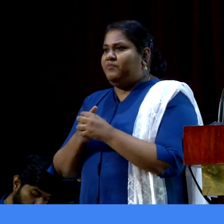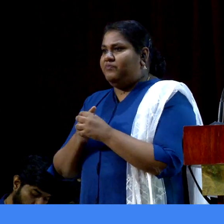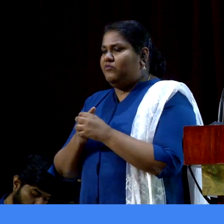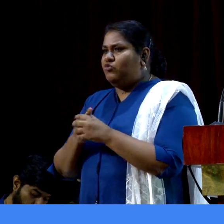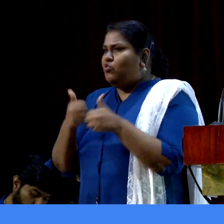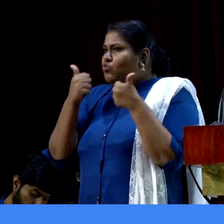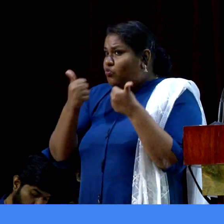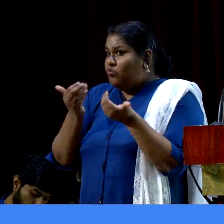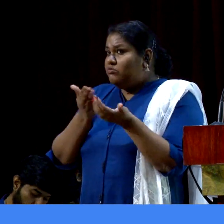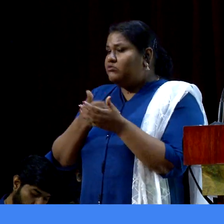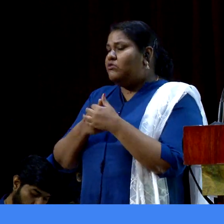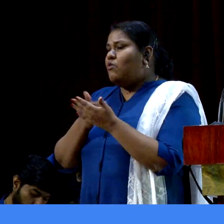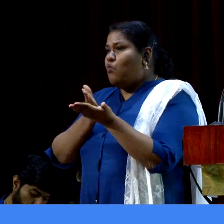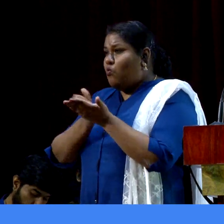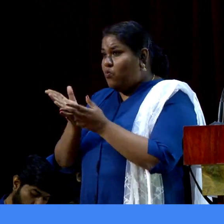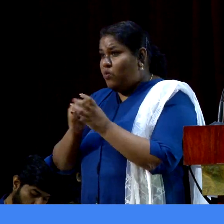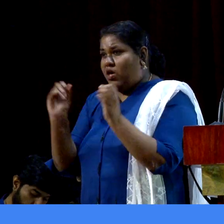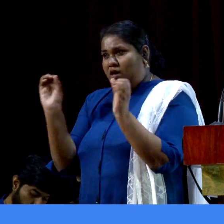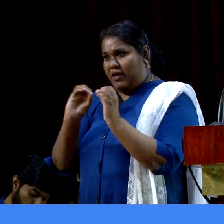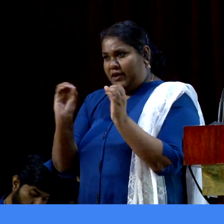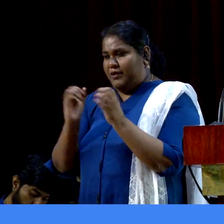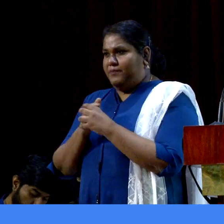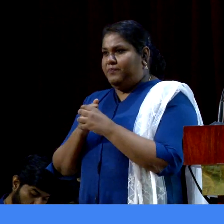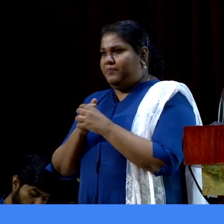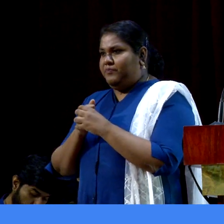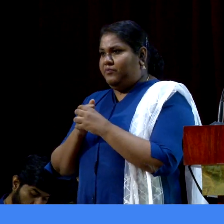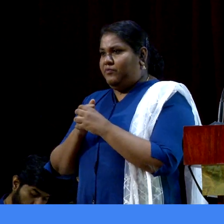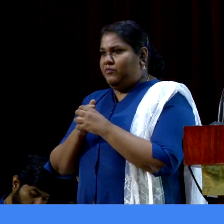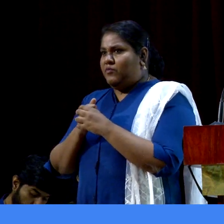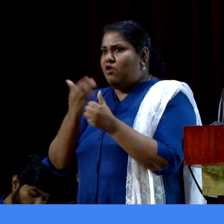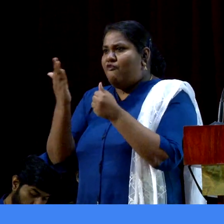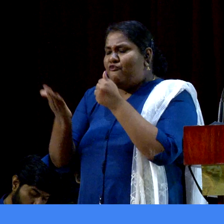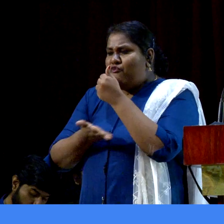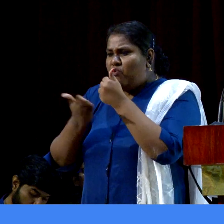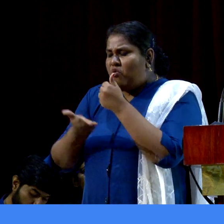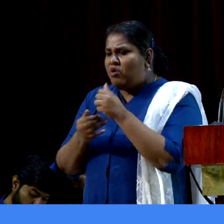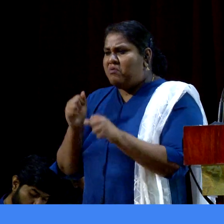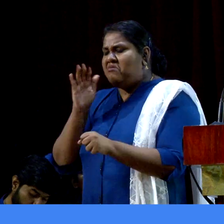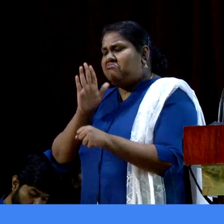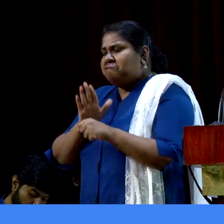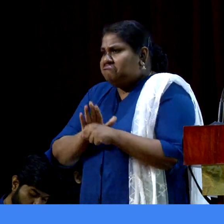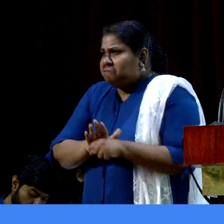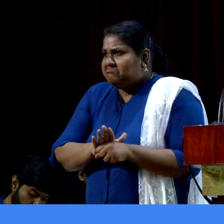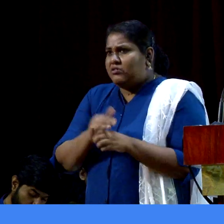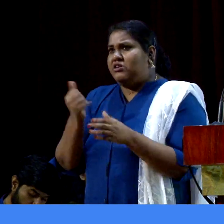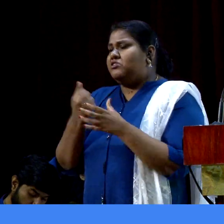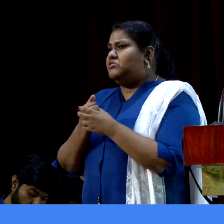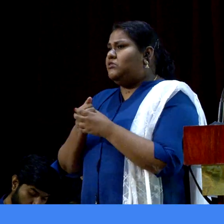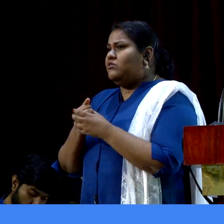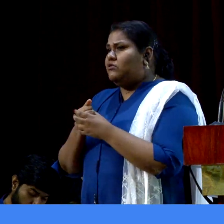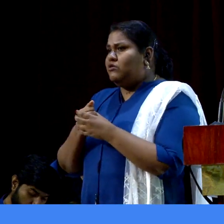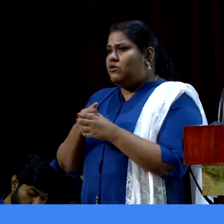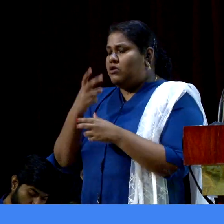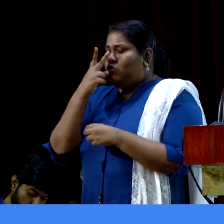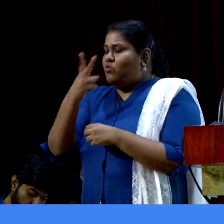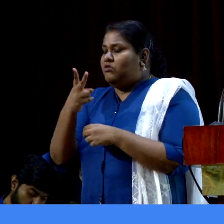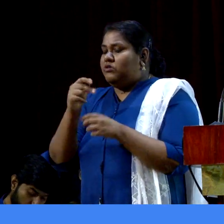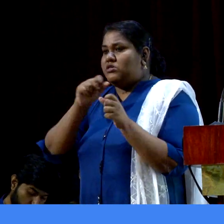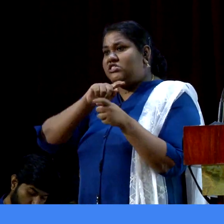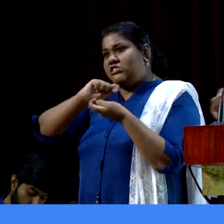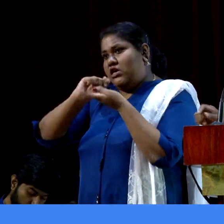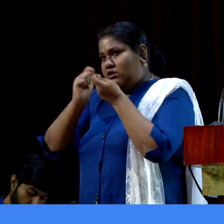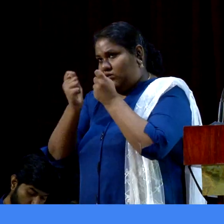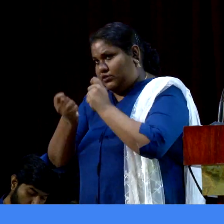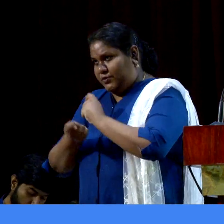முடியாது. உணவு என்பது அடிமைத்தனத்தினுடைய அடையாளமாக ஆக்கி வைத்திருந்த நிலைமைகளை உடைத்தெறிந்து உணவு என்பது